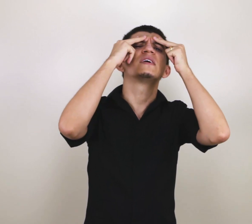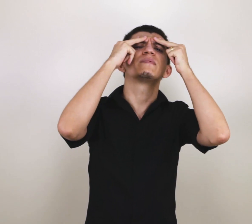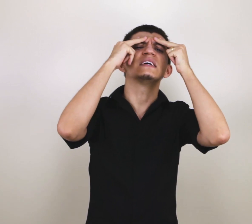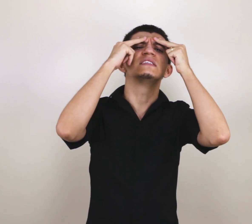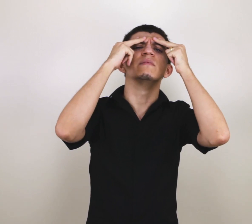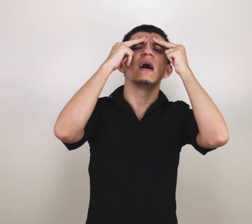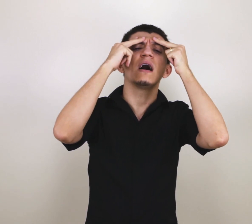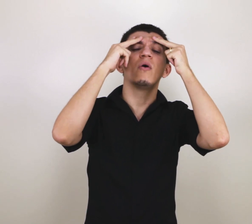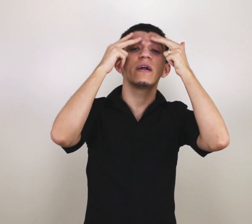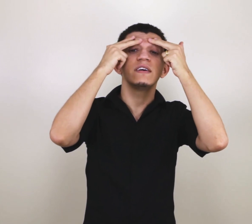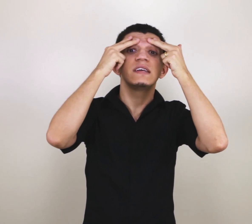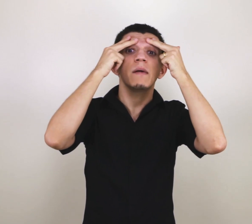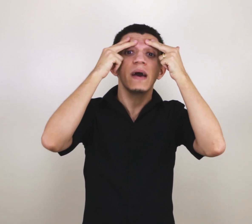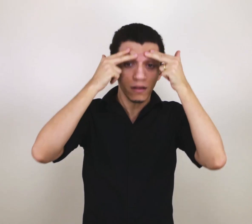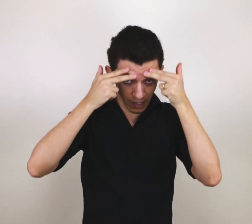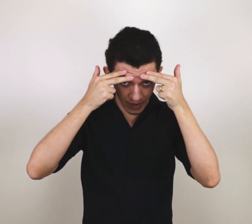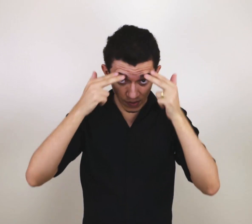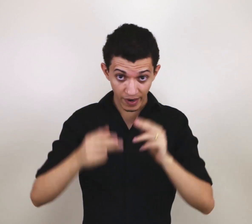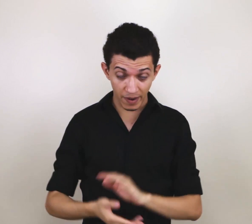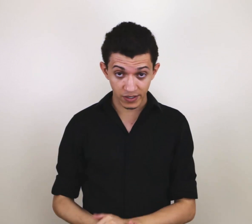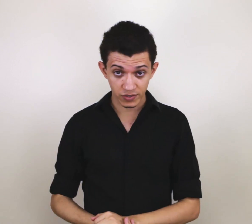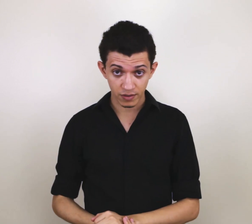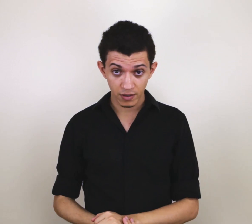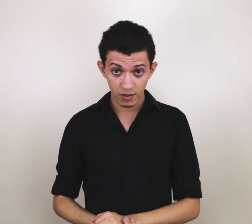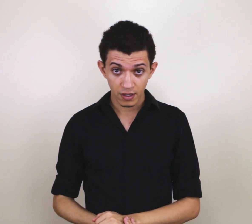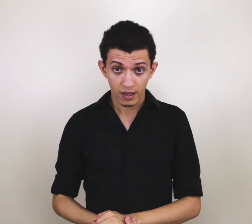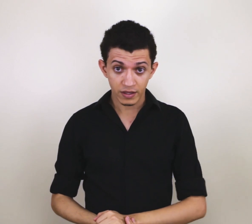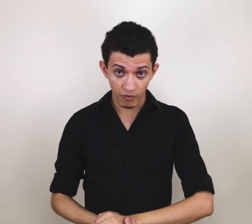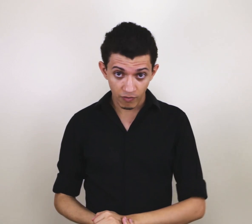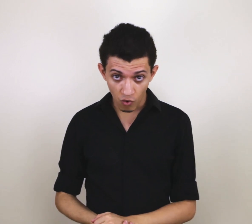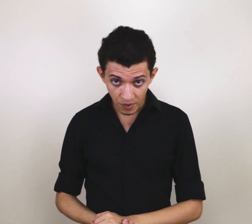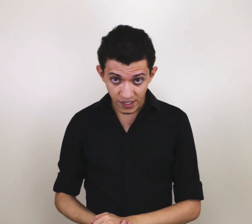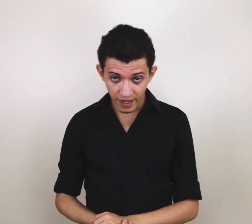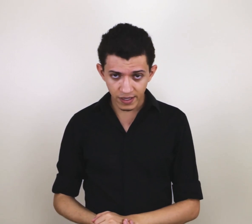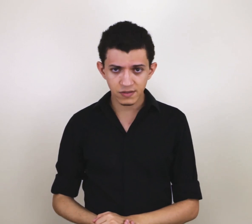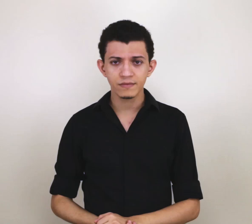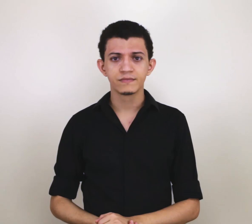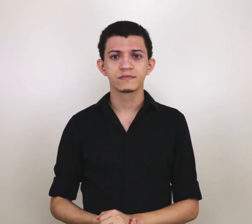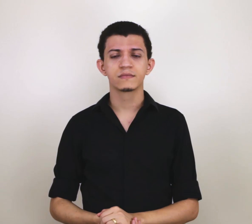para cima. Agora vai ser aberto, cabeça para baixo. Então, como que seria isso?